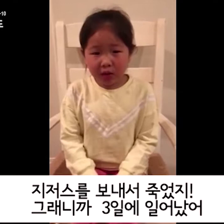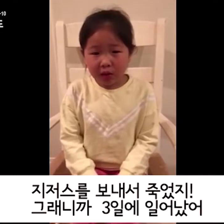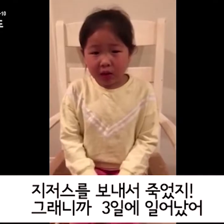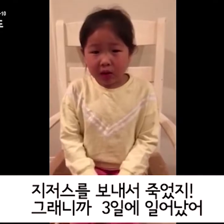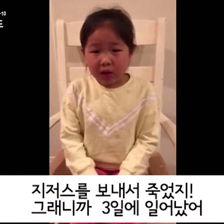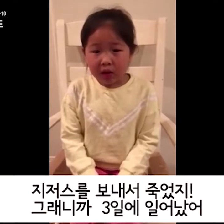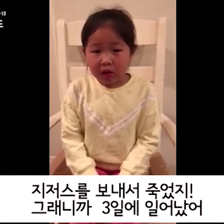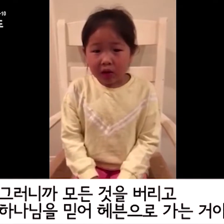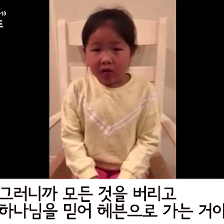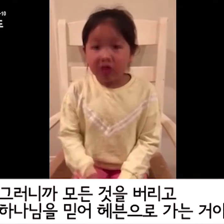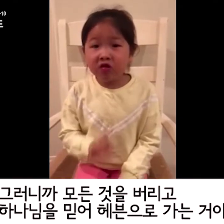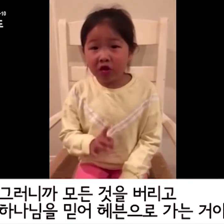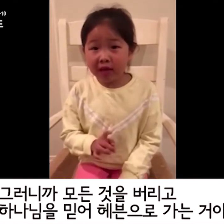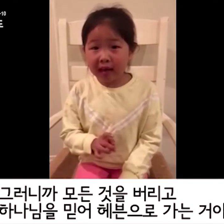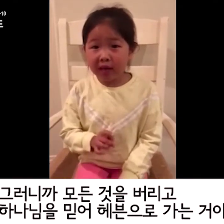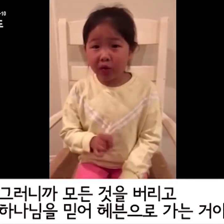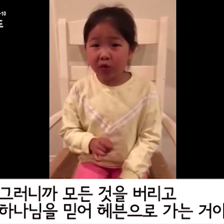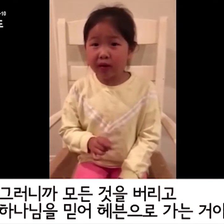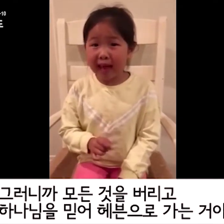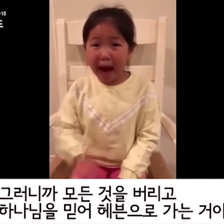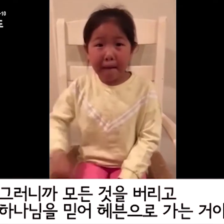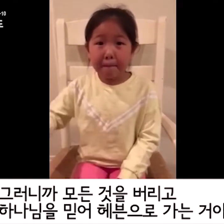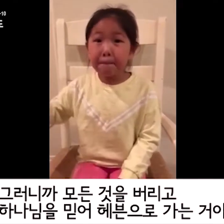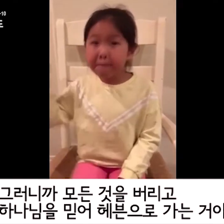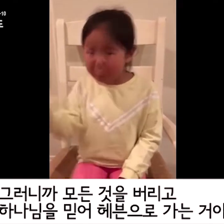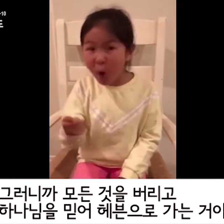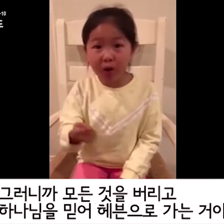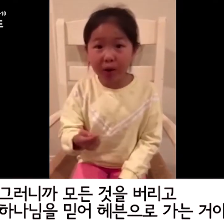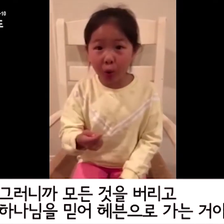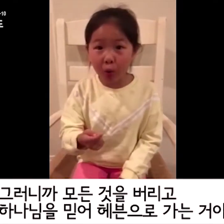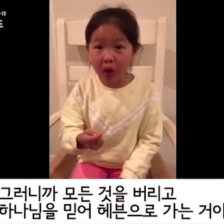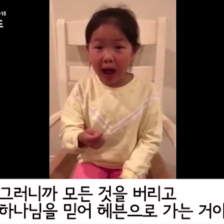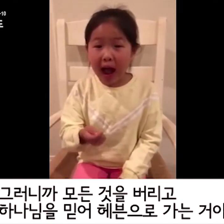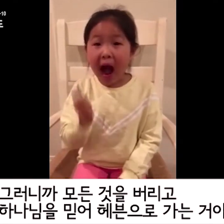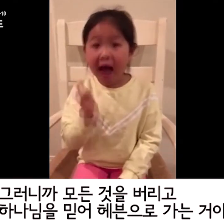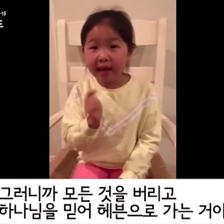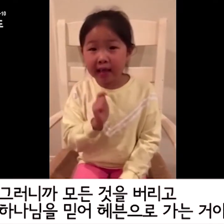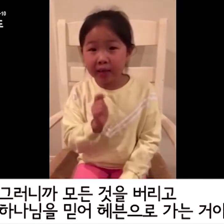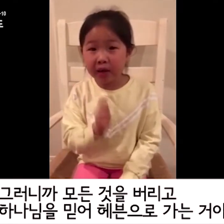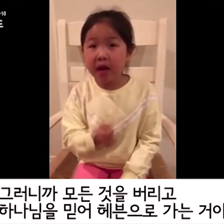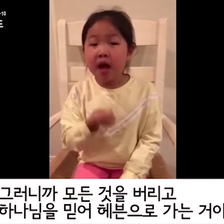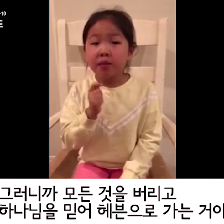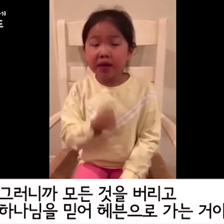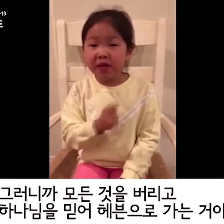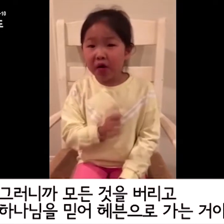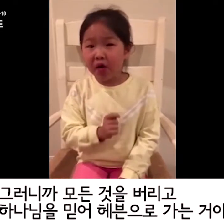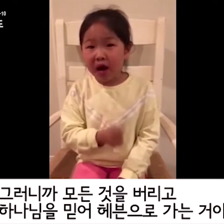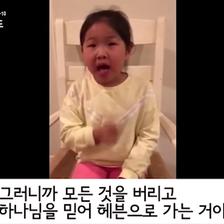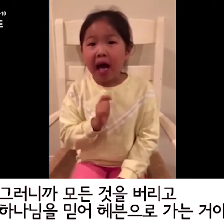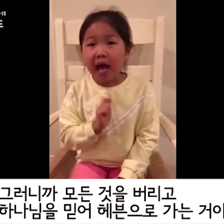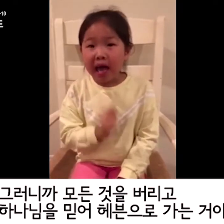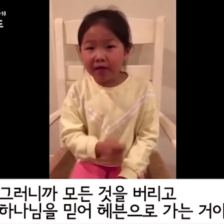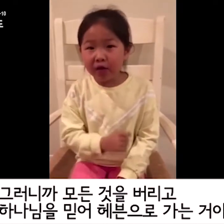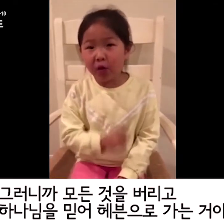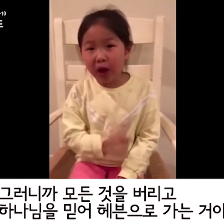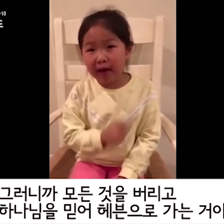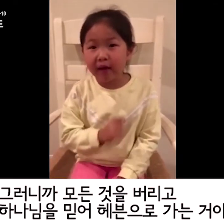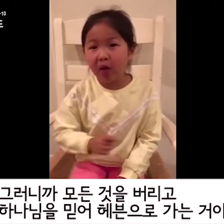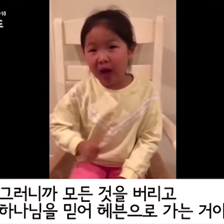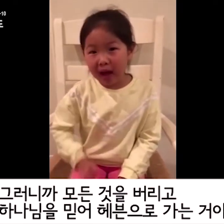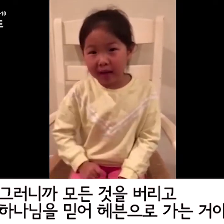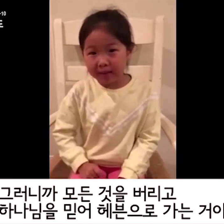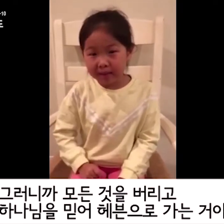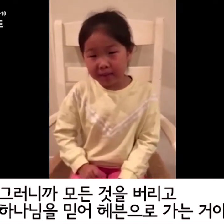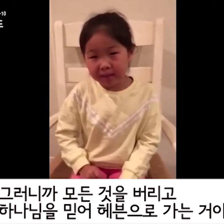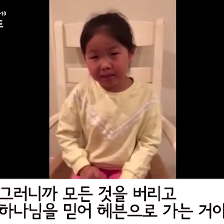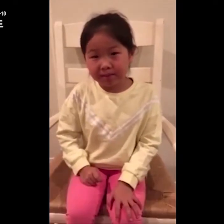일어났어. 그러니까 이거를 다 버리고 하나님을 믿으러 헤븐로 가는